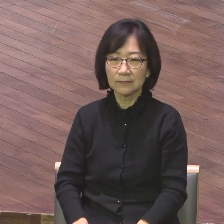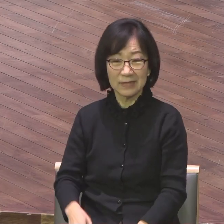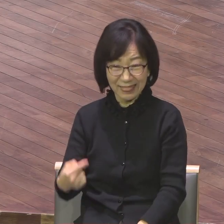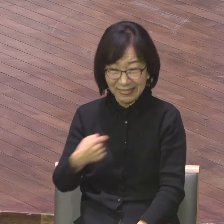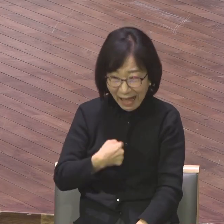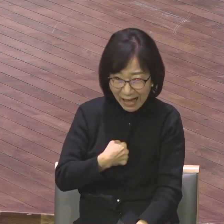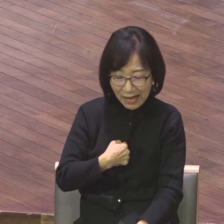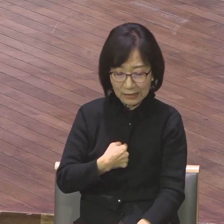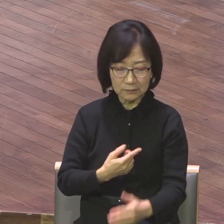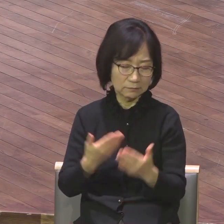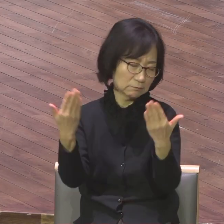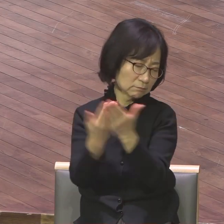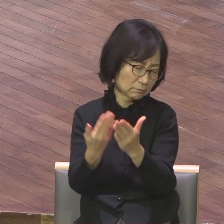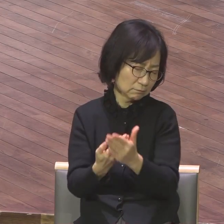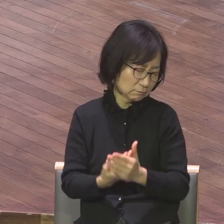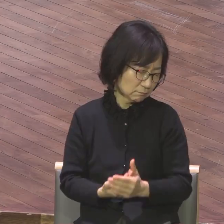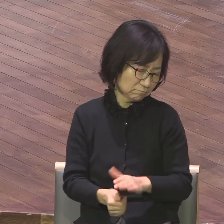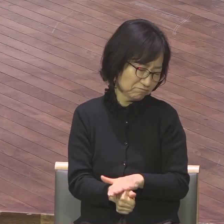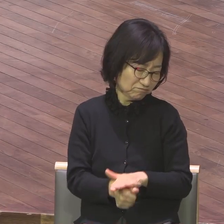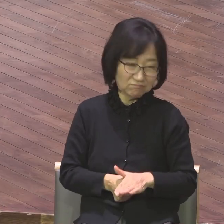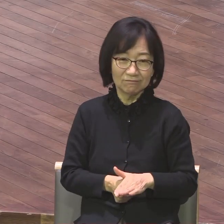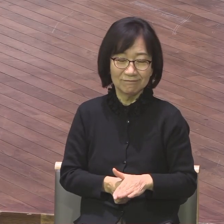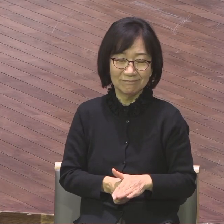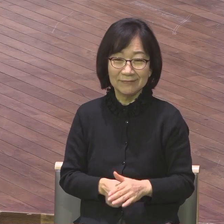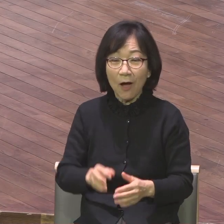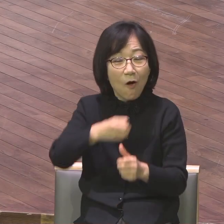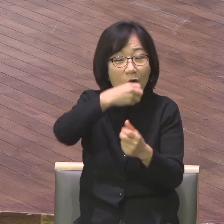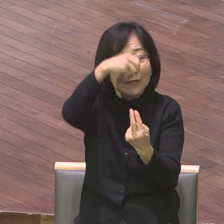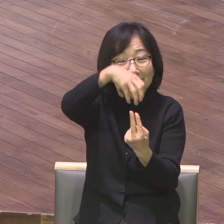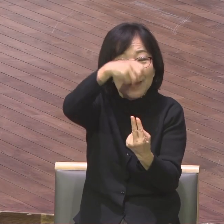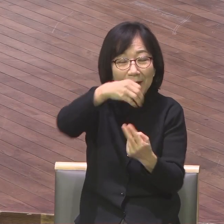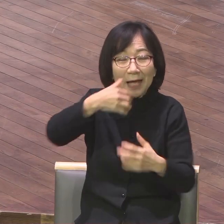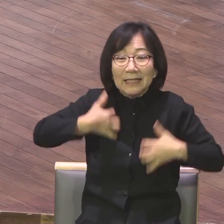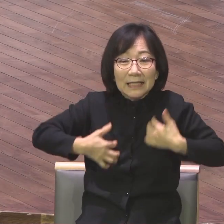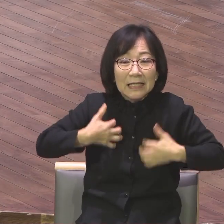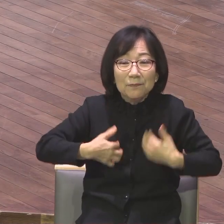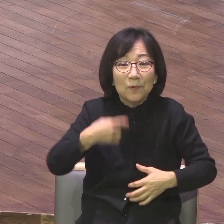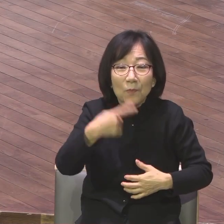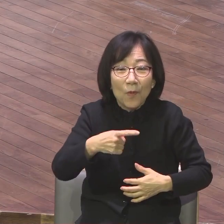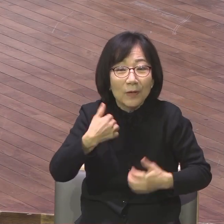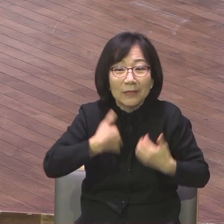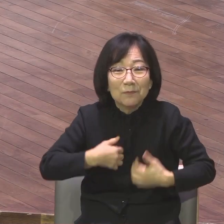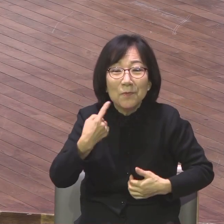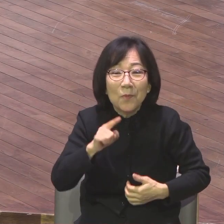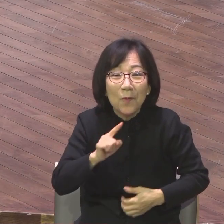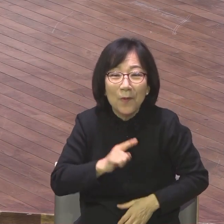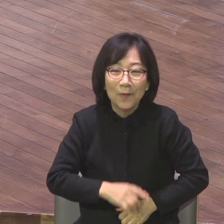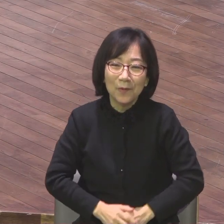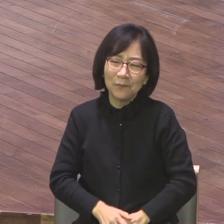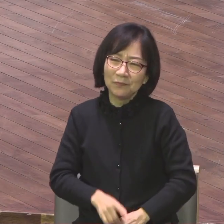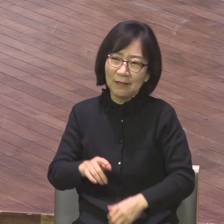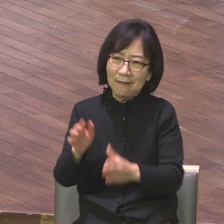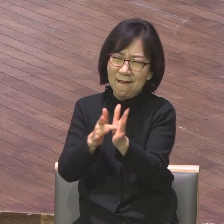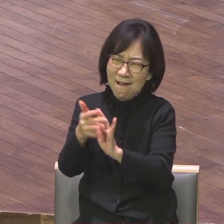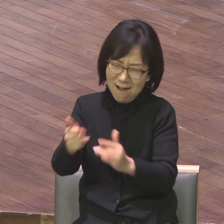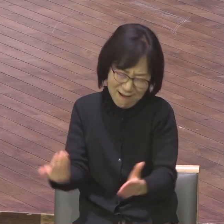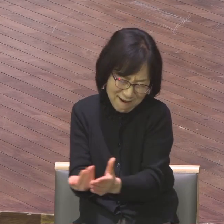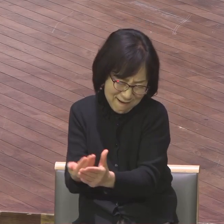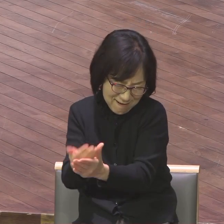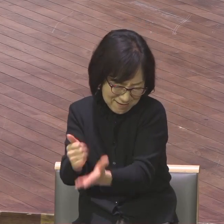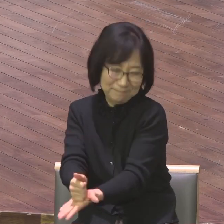하리라. 세례요한의 유일한 기쁨이 뭐냐? 예수 그리스도가 흥하여야 하는 거예요.